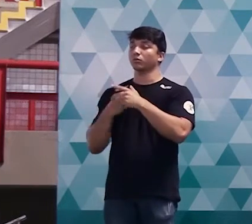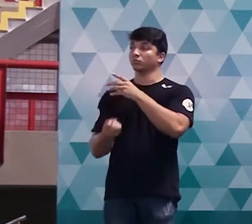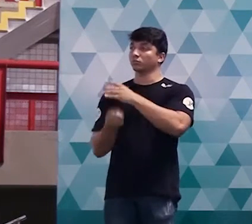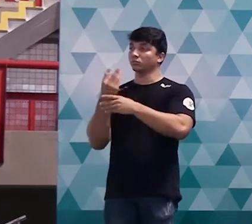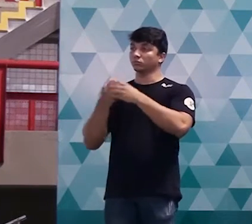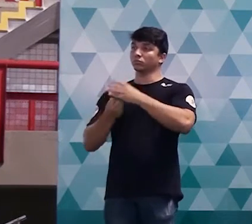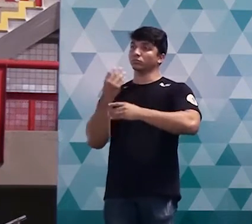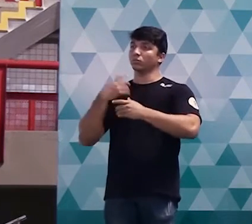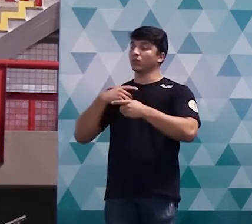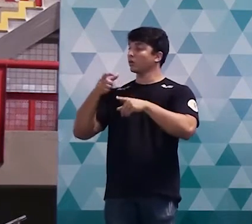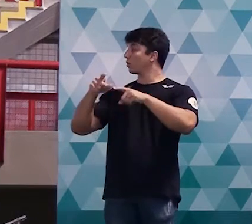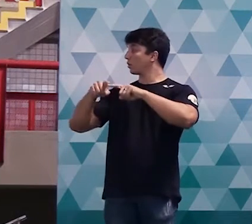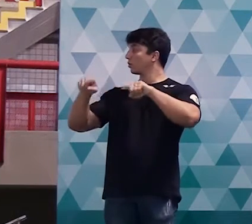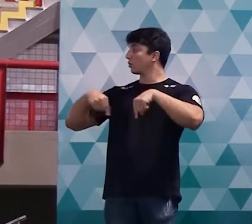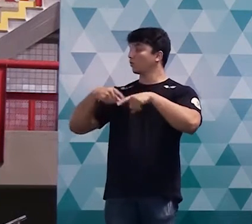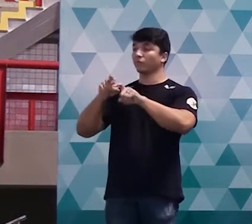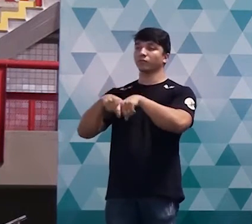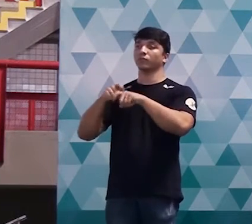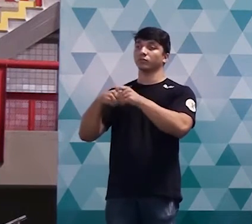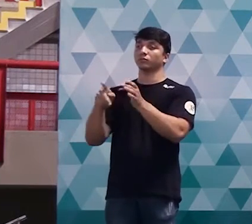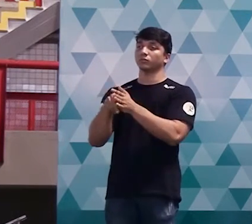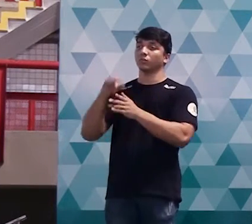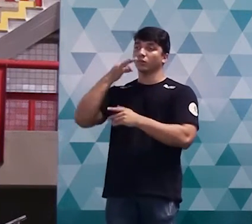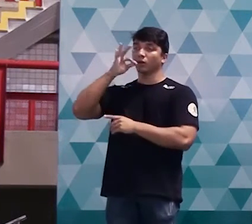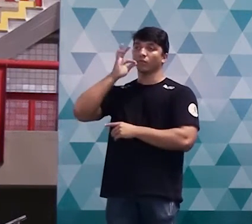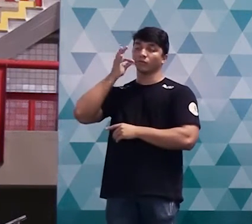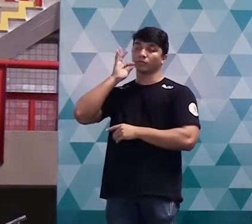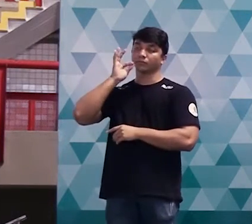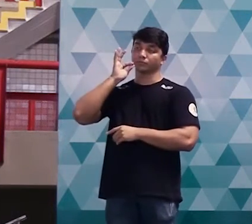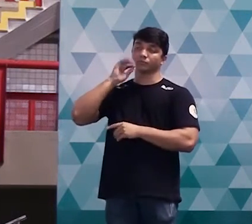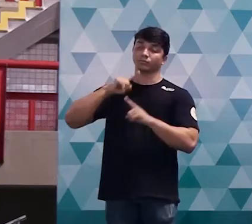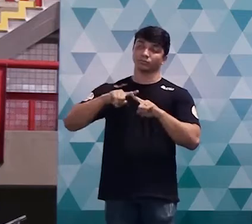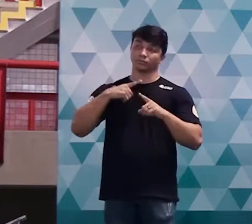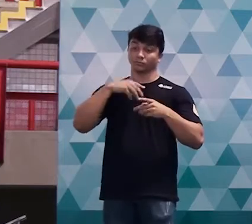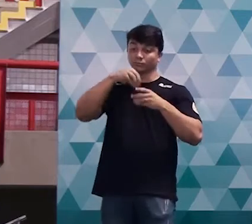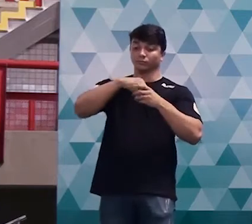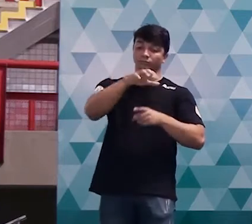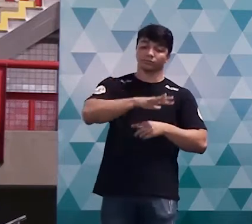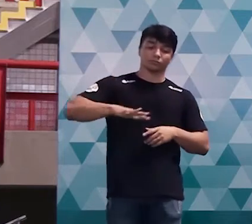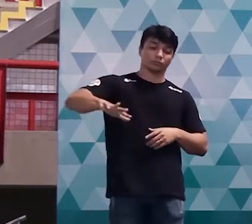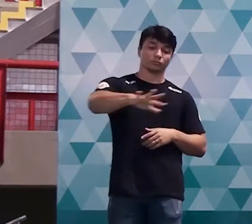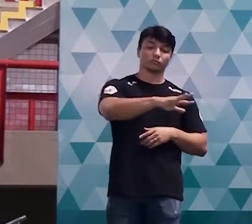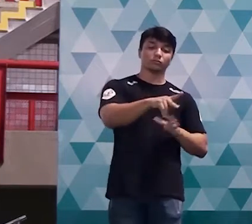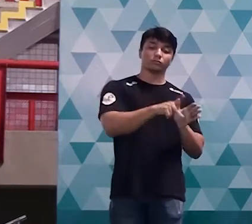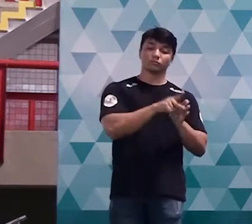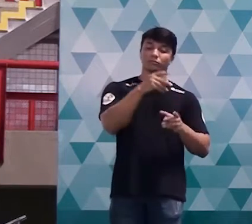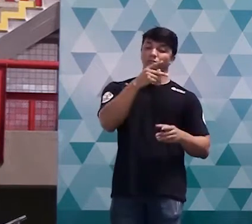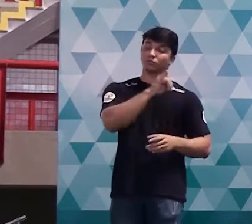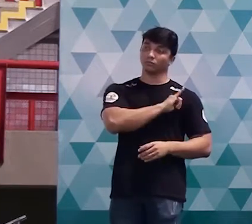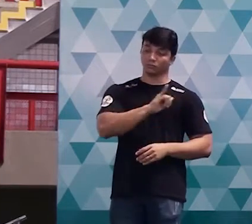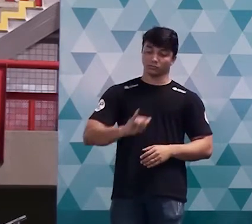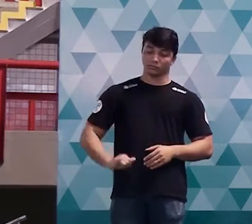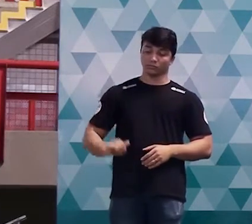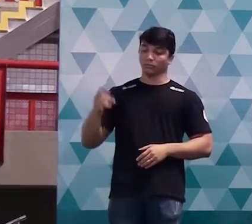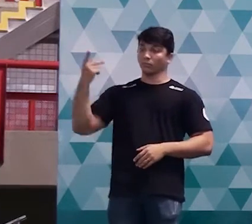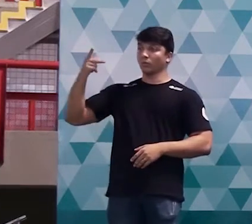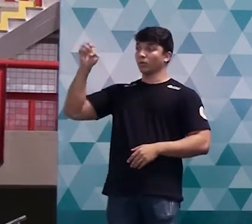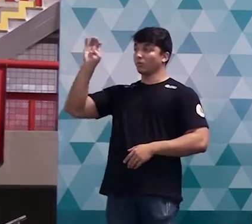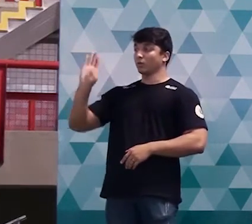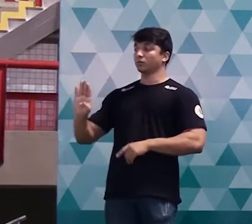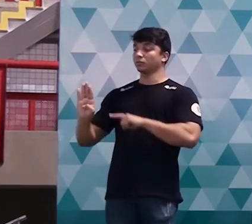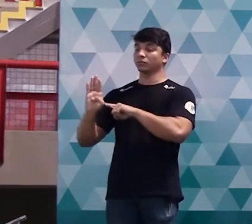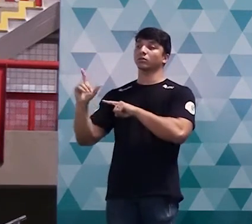produzir nas fazendas de café. Então veja que dentro do cenário do Império, o Brasil ainda